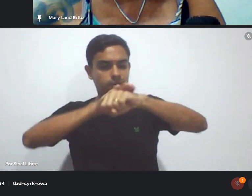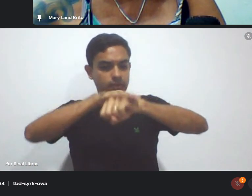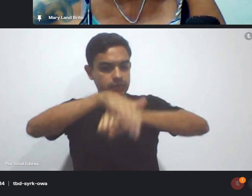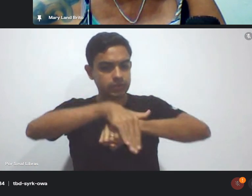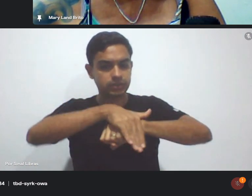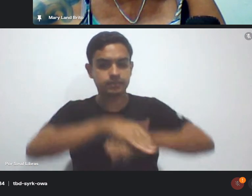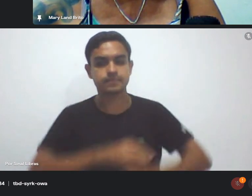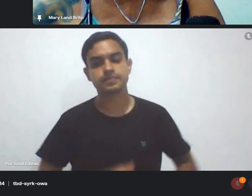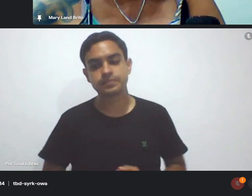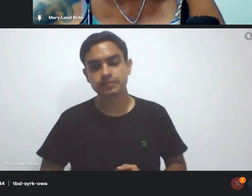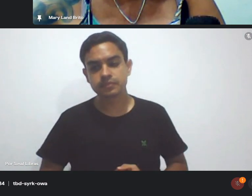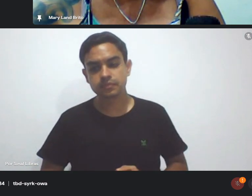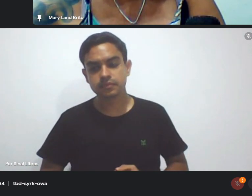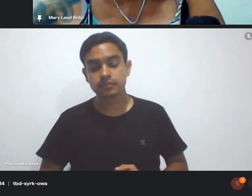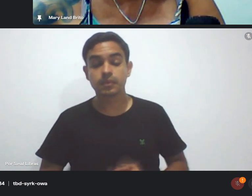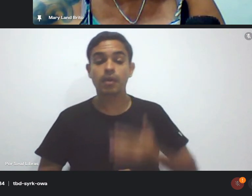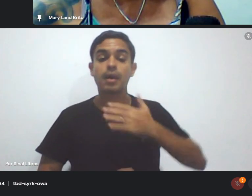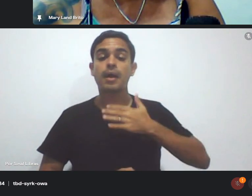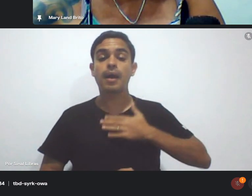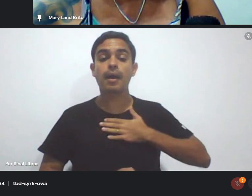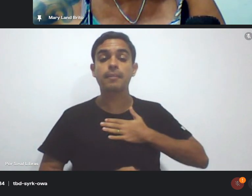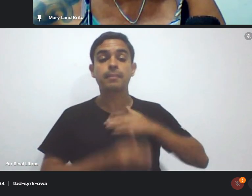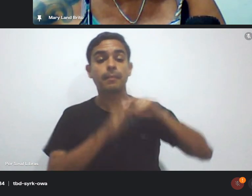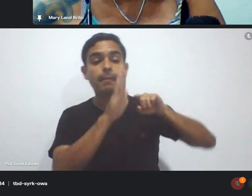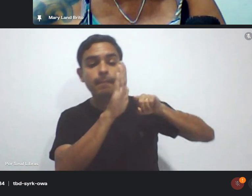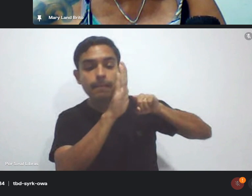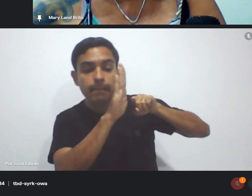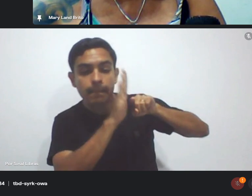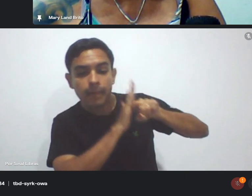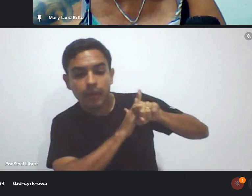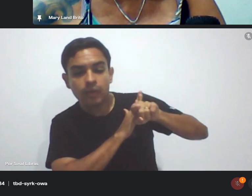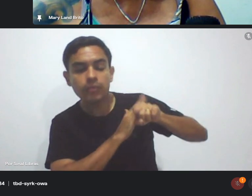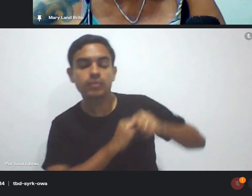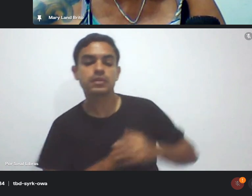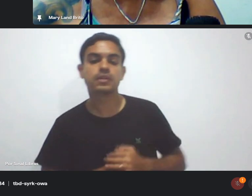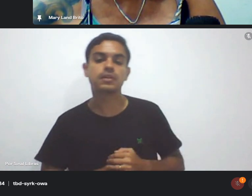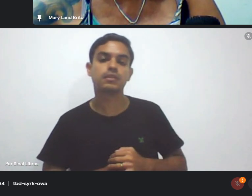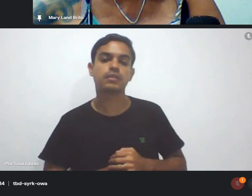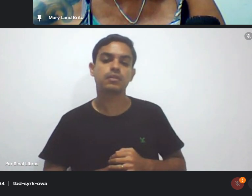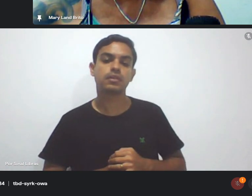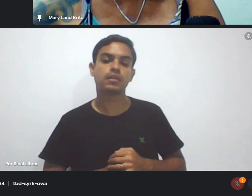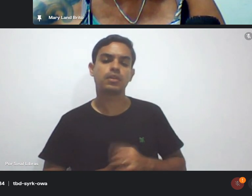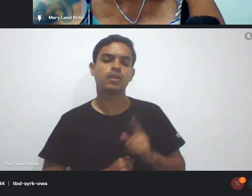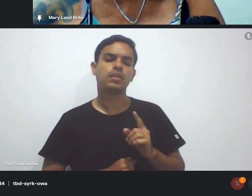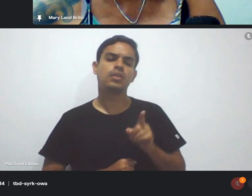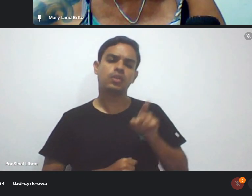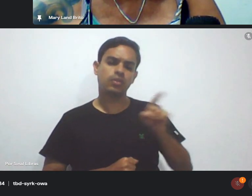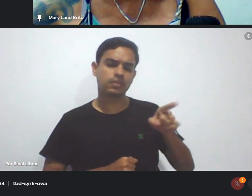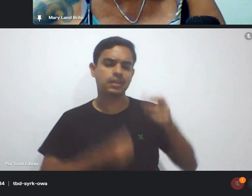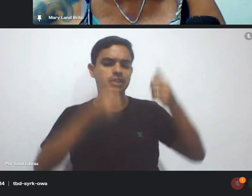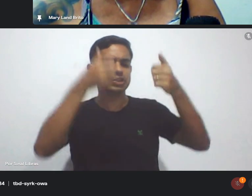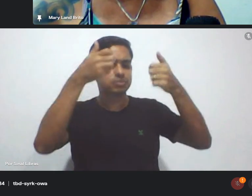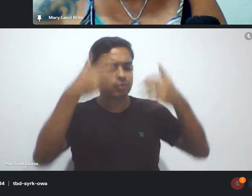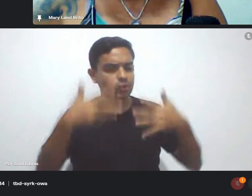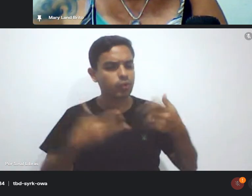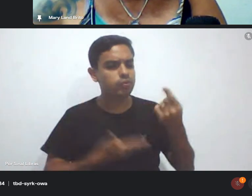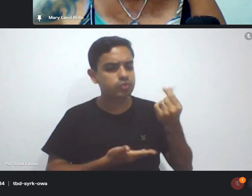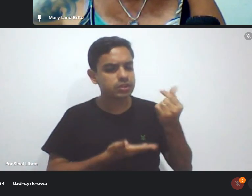É o seguinte, a minha pergunta é que a gente ouviu falar nos cachês e